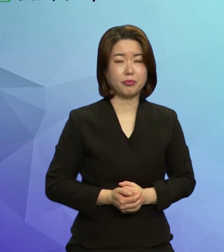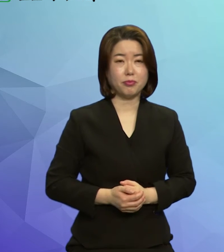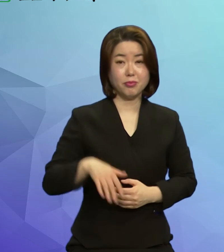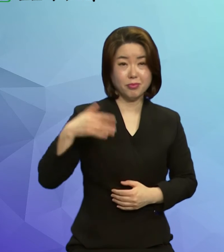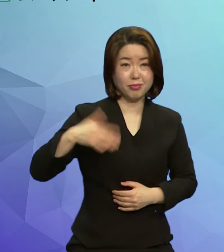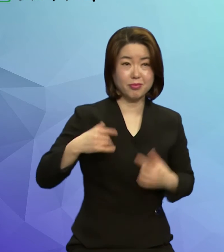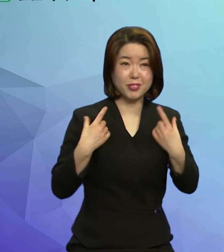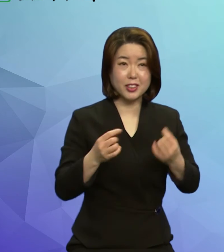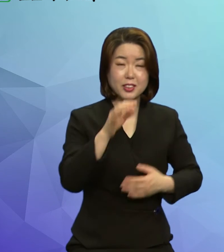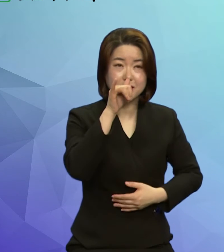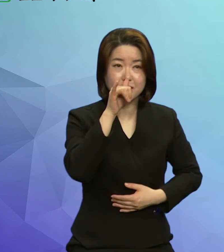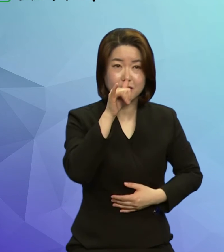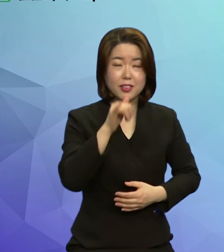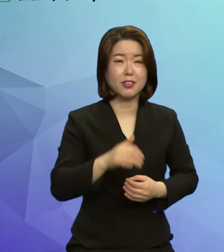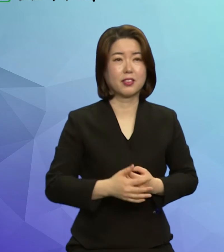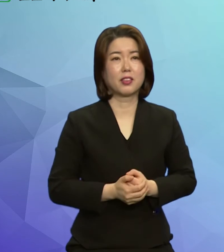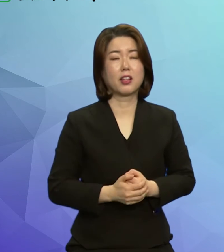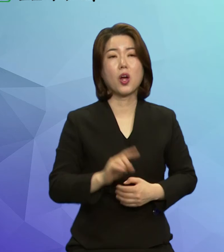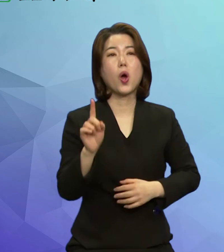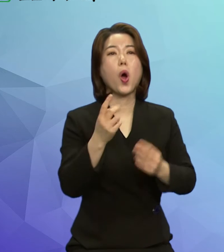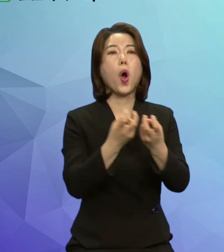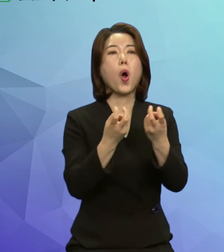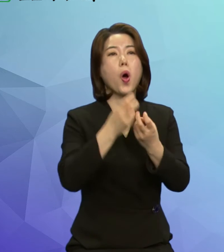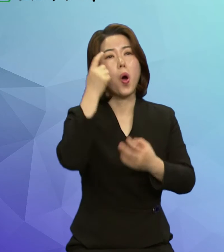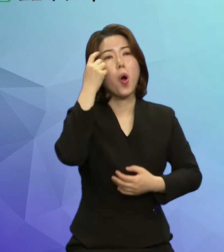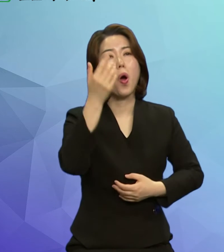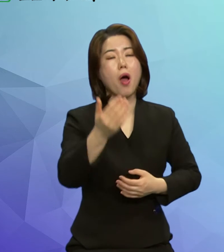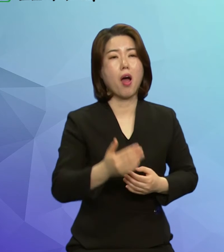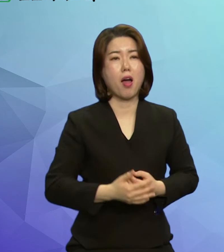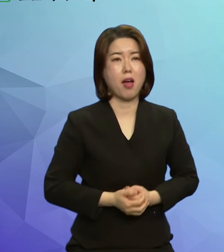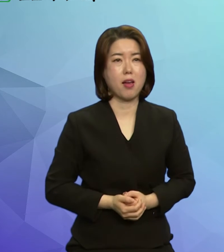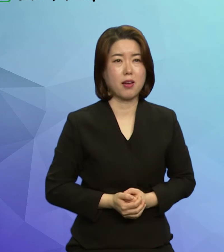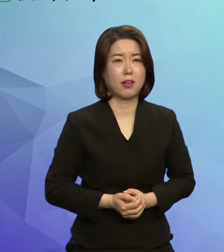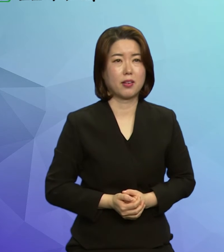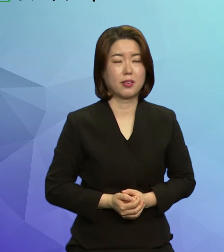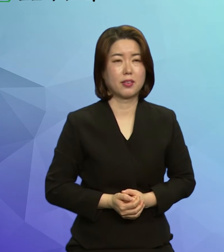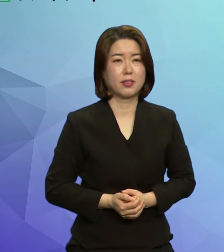아직도 있으세요? 어떻게 하시려고 그러세요? 네.